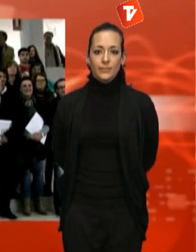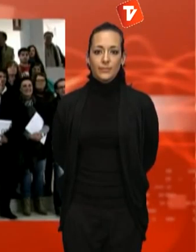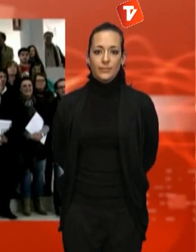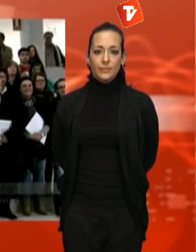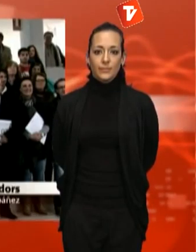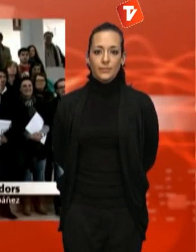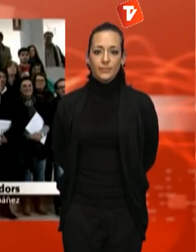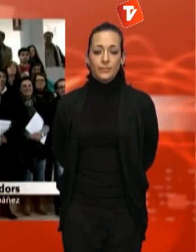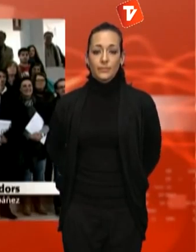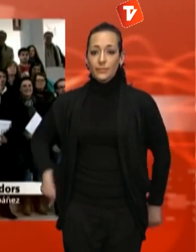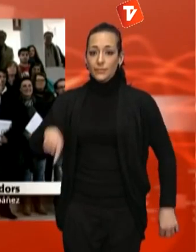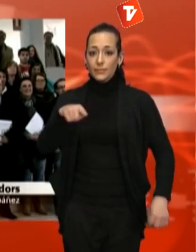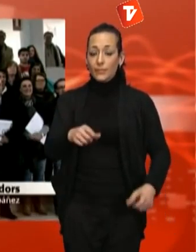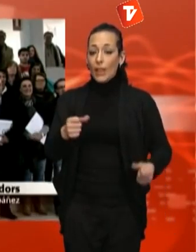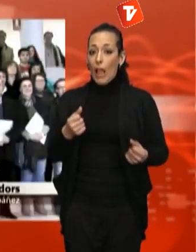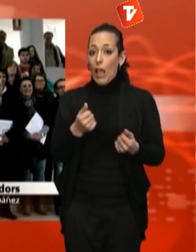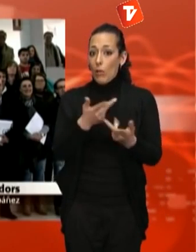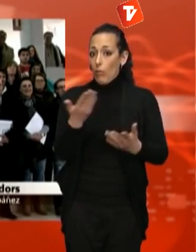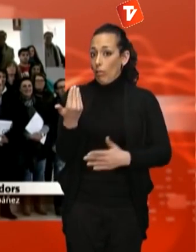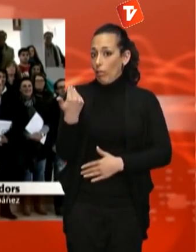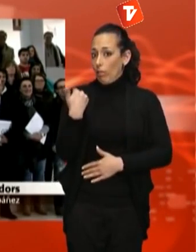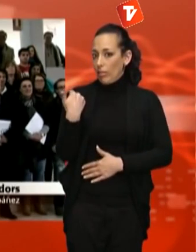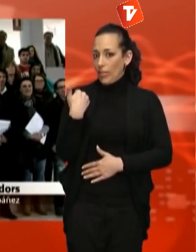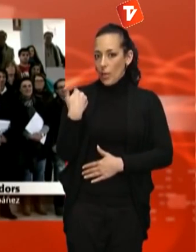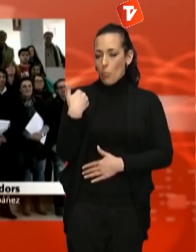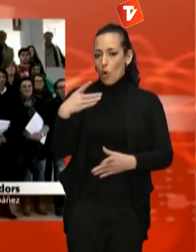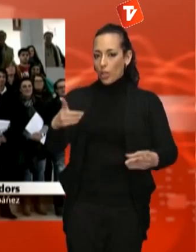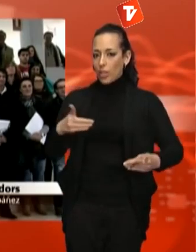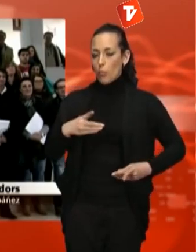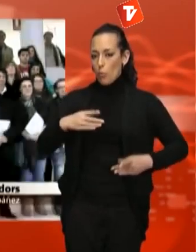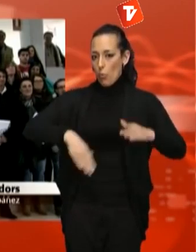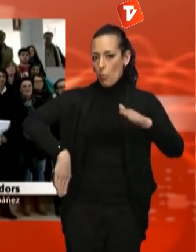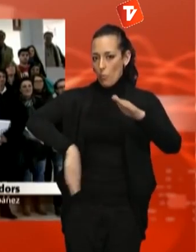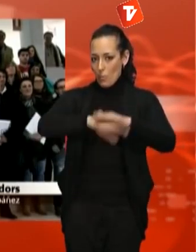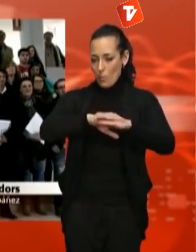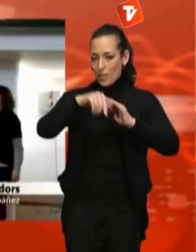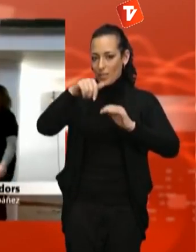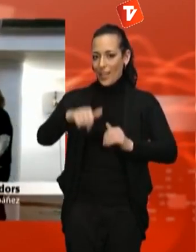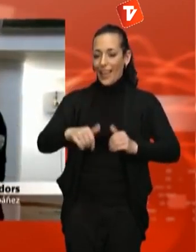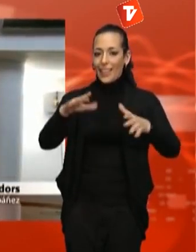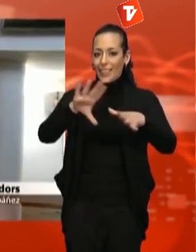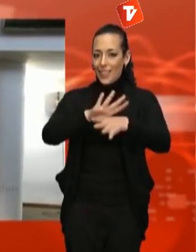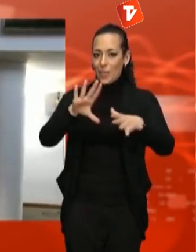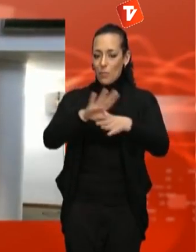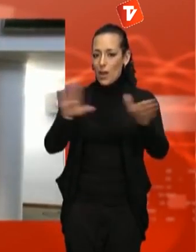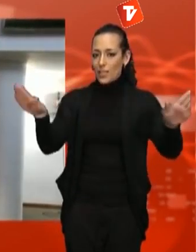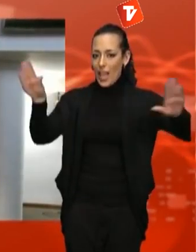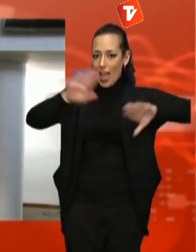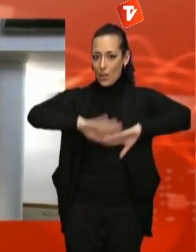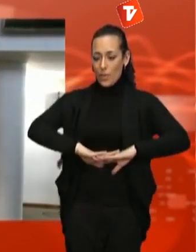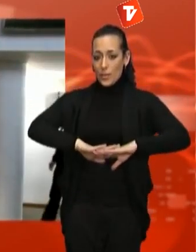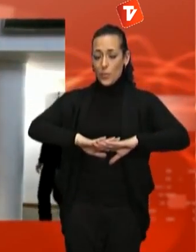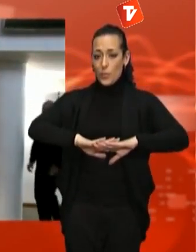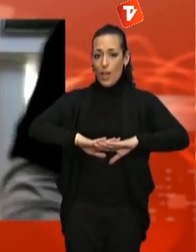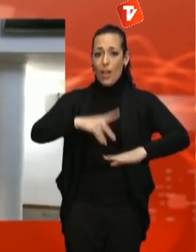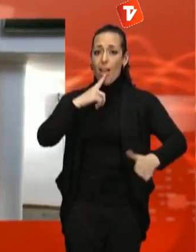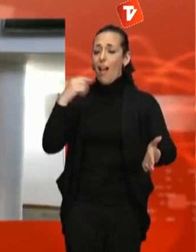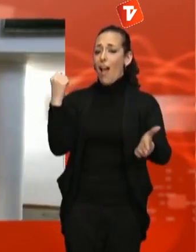Aquests són alguns dels recent diplomats pel Servei d'Empresa de l'Ajuntament que aquest dimarts al vespre han rebut l'acreditació a Foment de Terrassa.